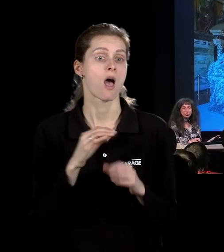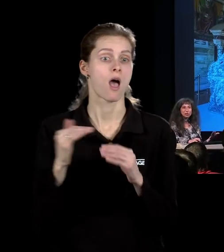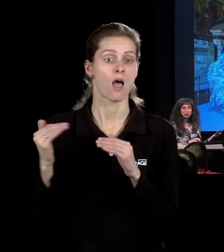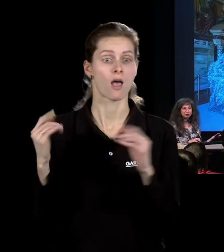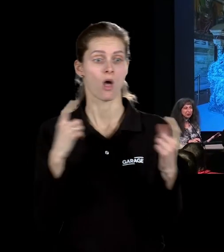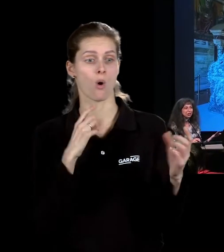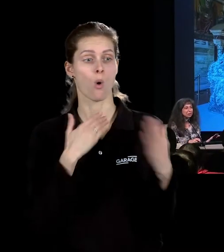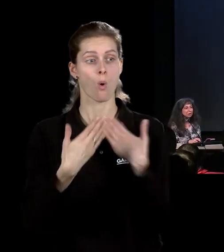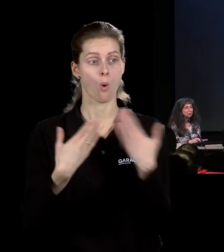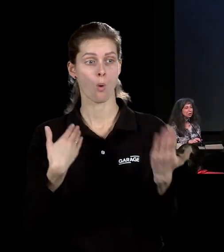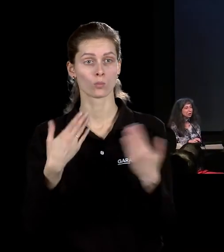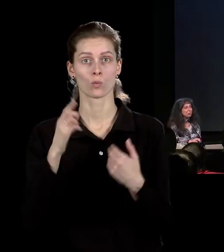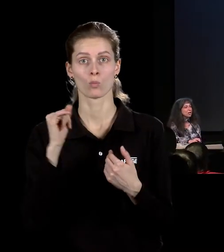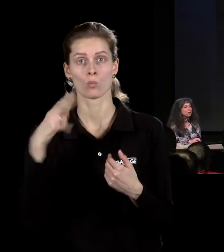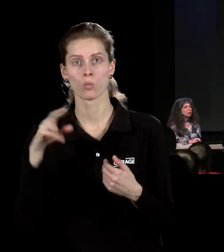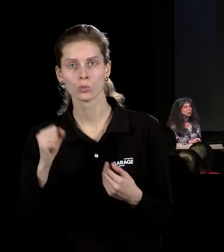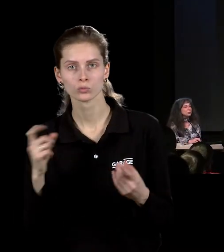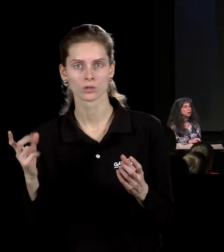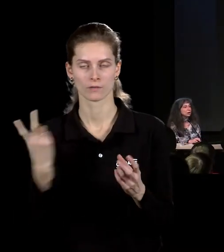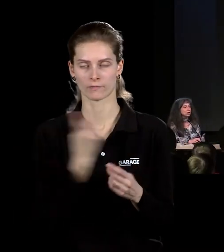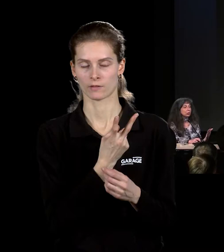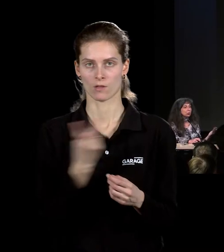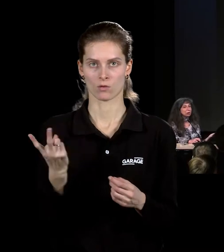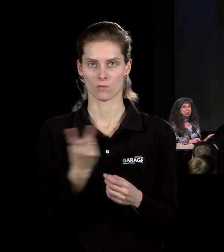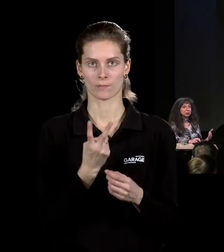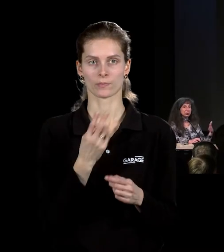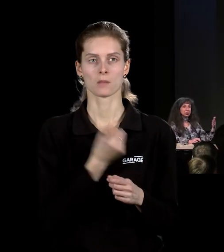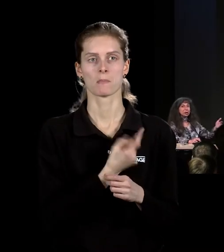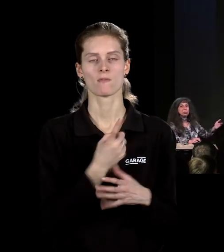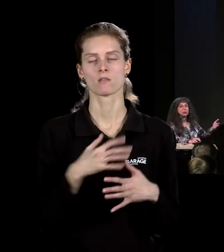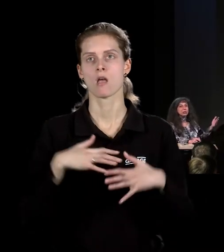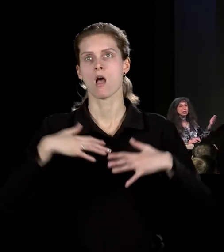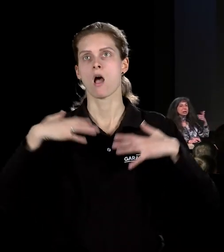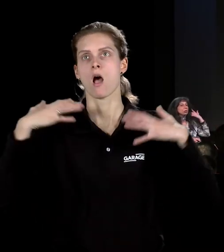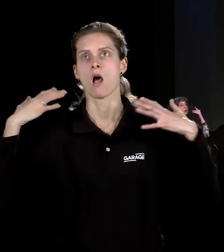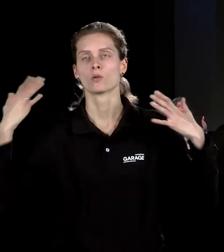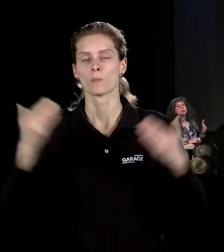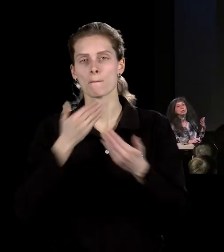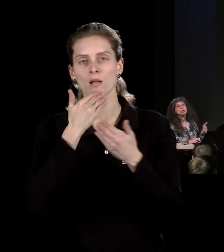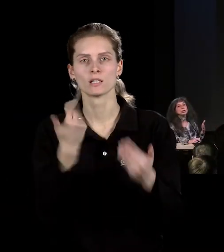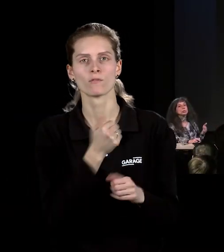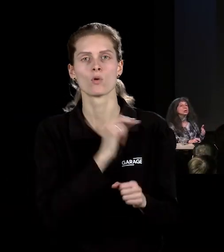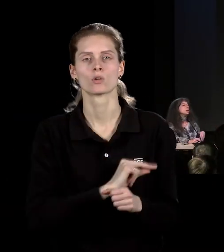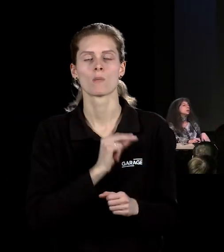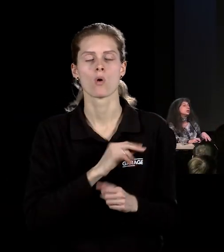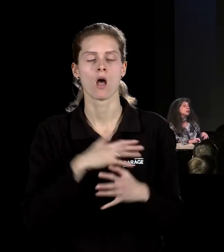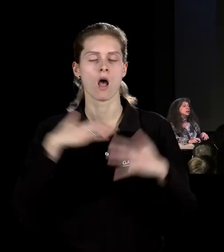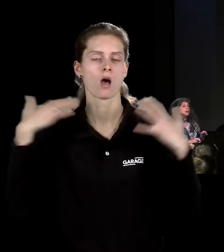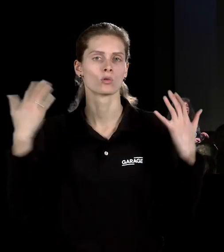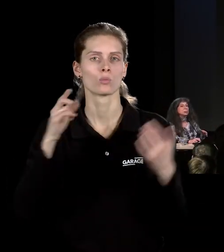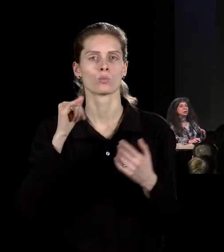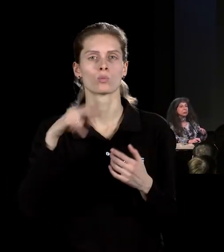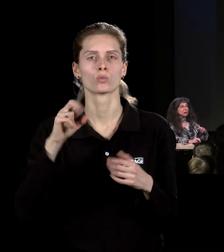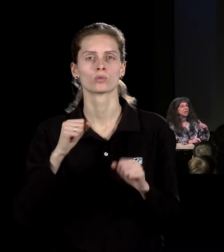Буддой, таким же вечным и таким же эфемерным. У него появляется огромный, вот самая его последняя работа, огромный Будда, которого он делает в